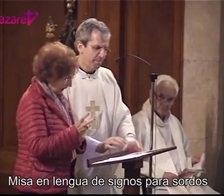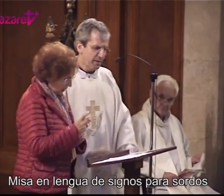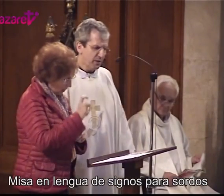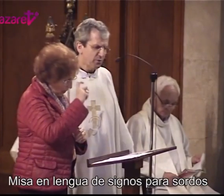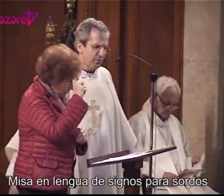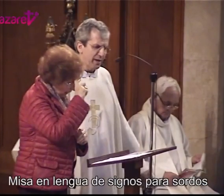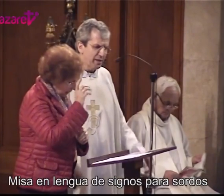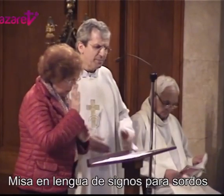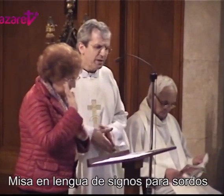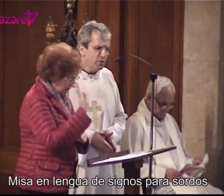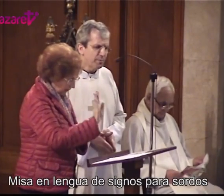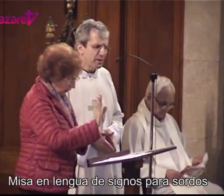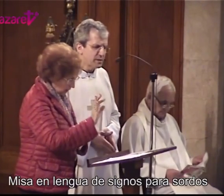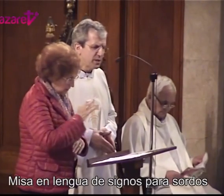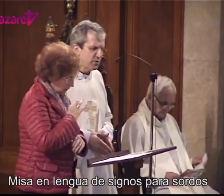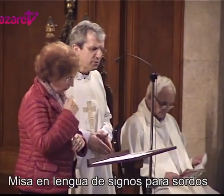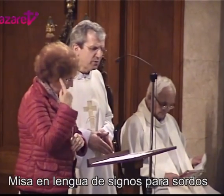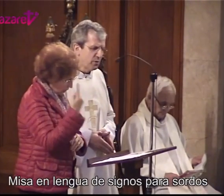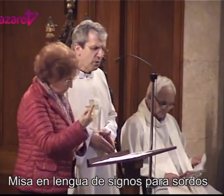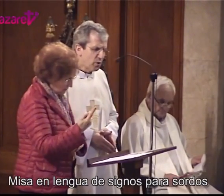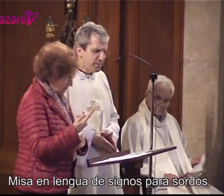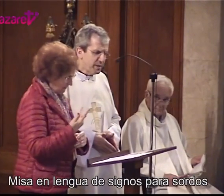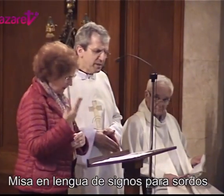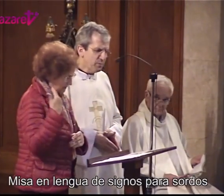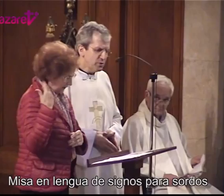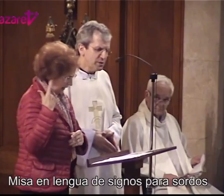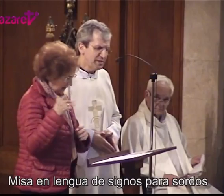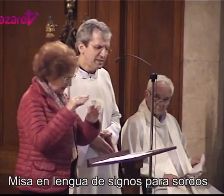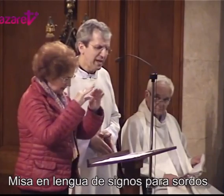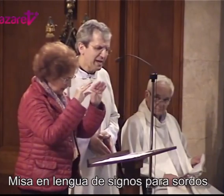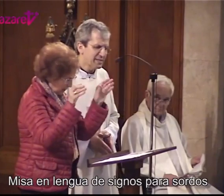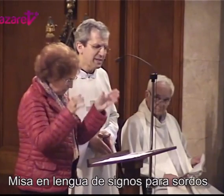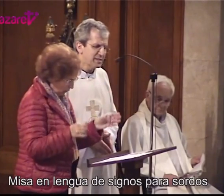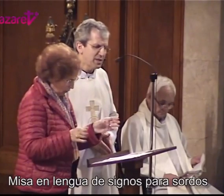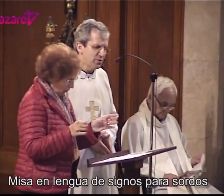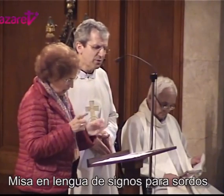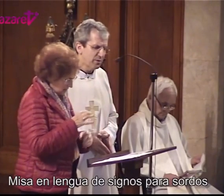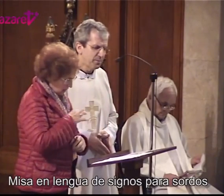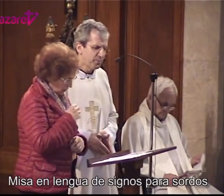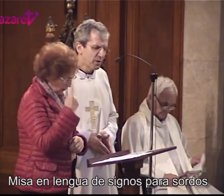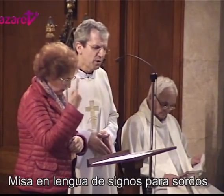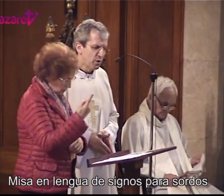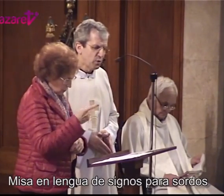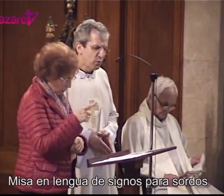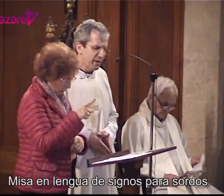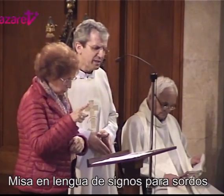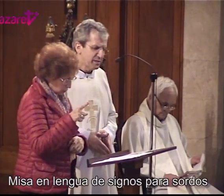Bendito el que viene en nombre del Señor. Os bendecimos desde la casa del Señor. Tú eres mi